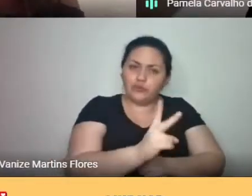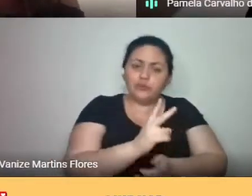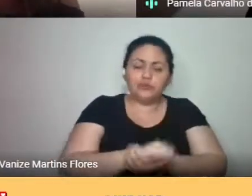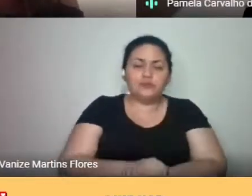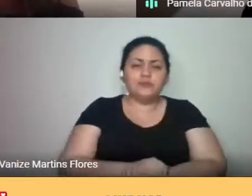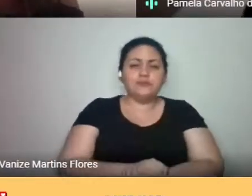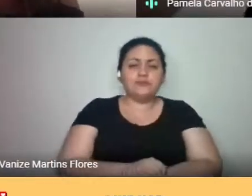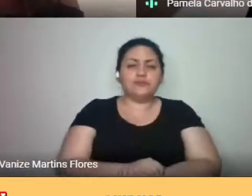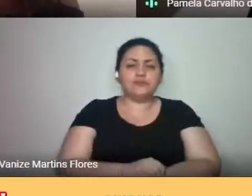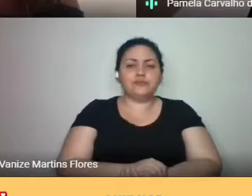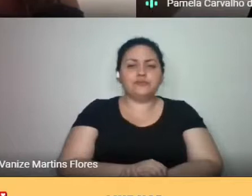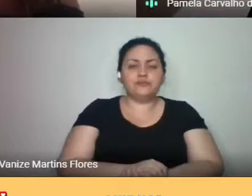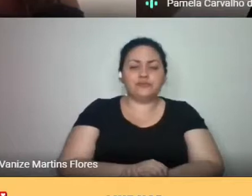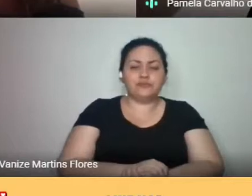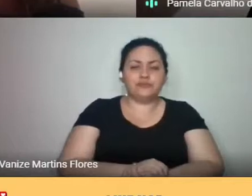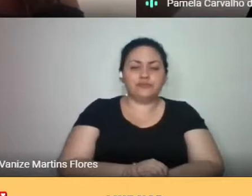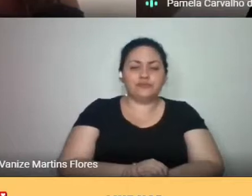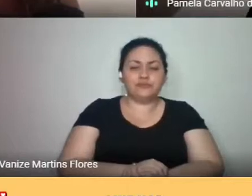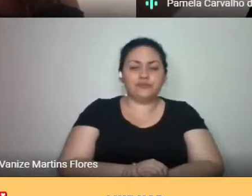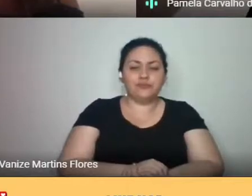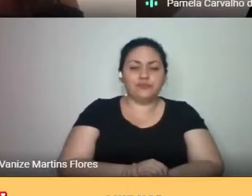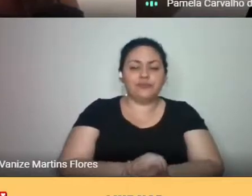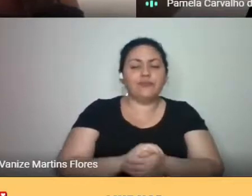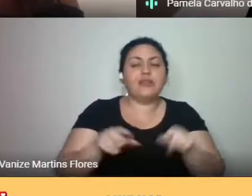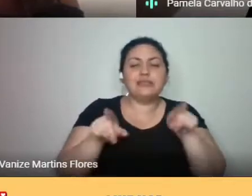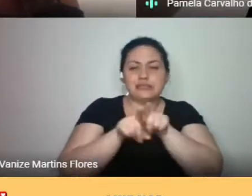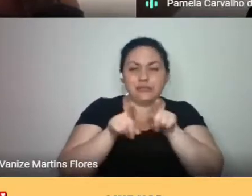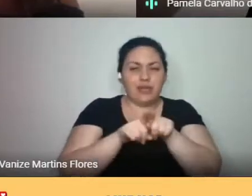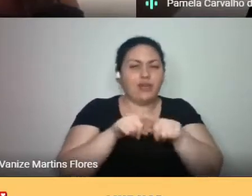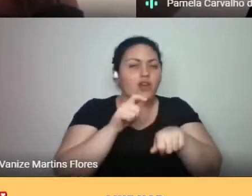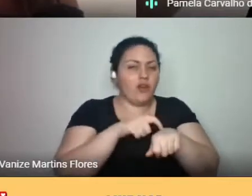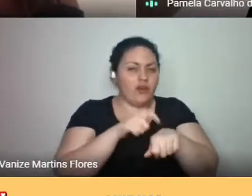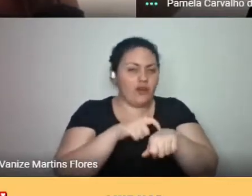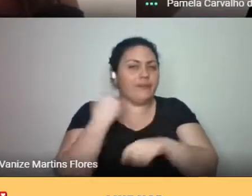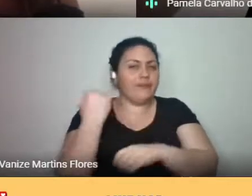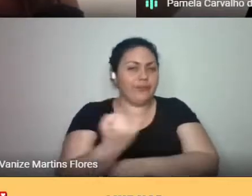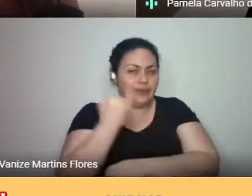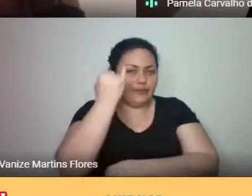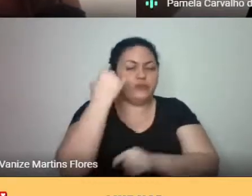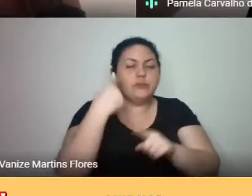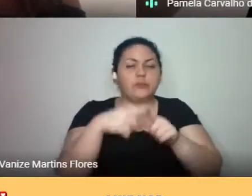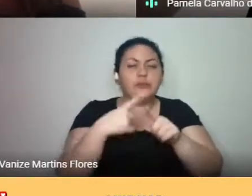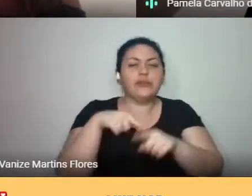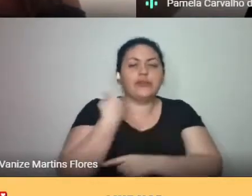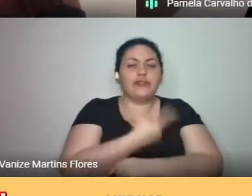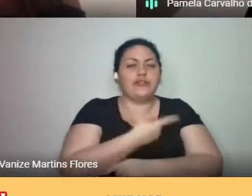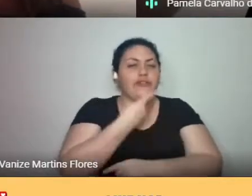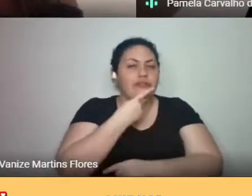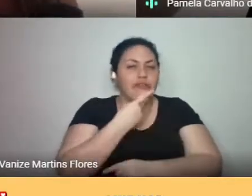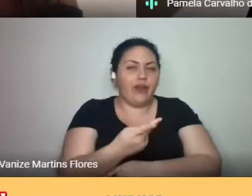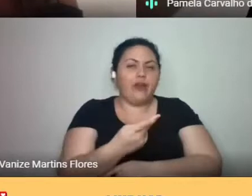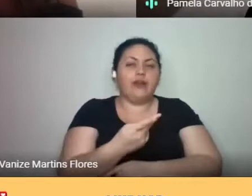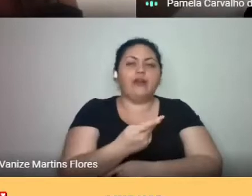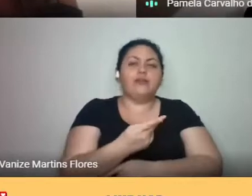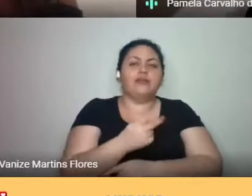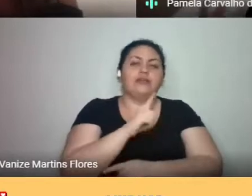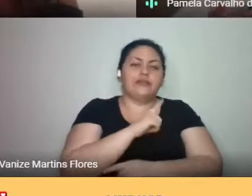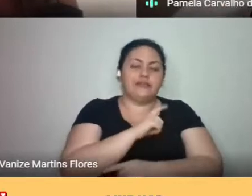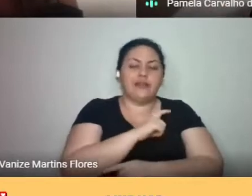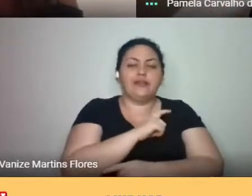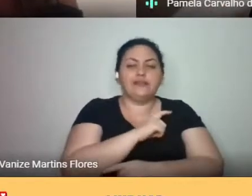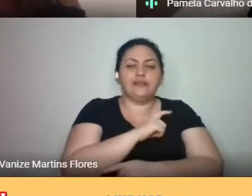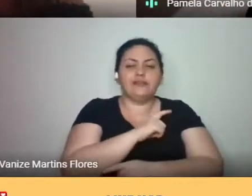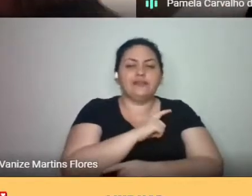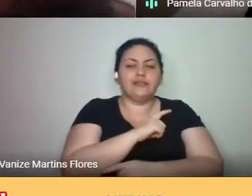Os horários também são importantes, né, Gi? Porque quando a gente fala dessas coisas que estão se desmontando, assim, né, que tá